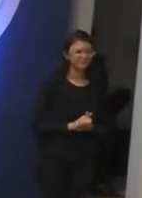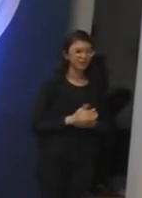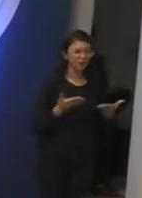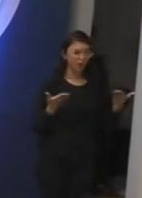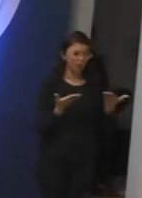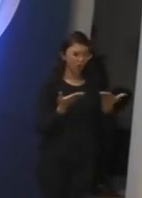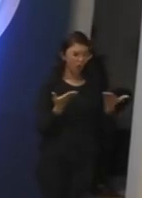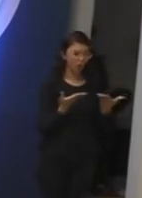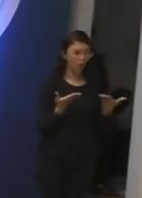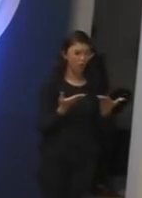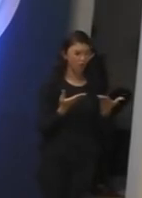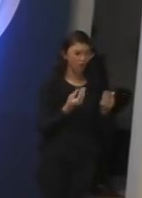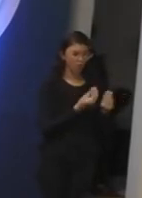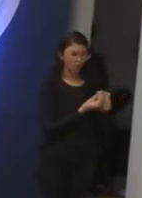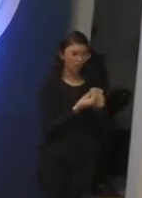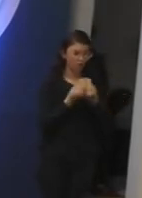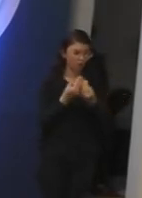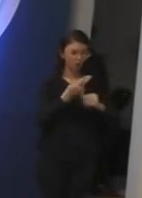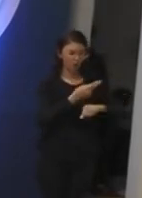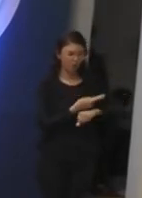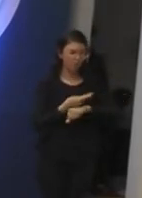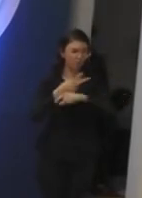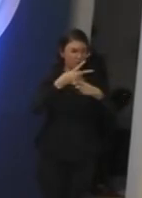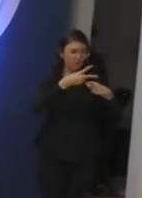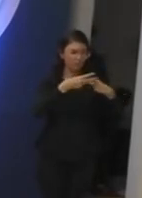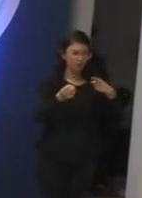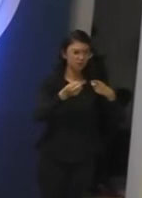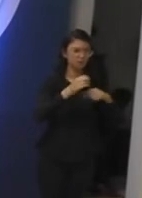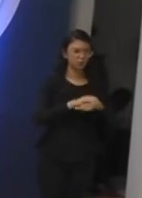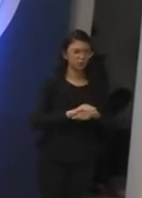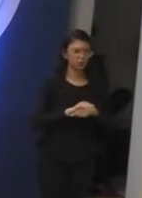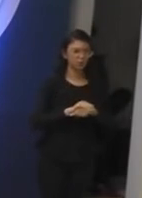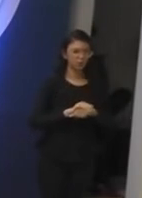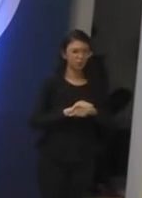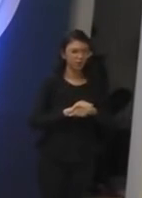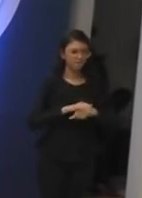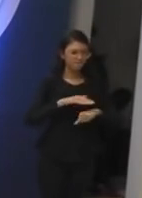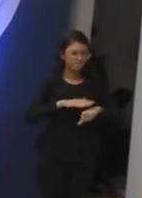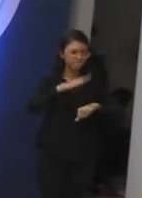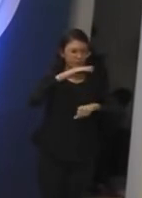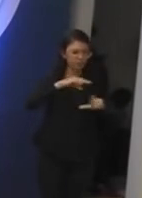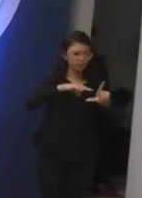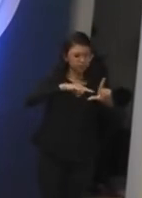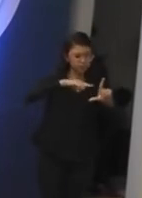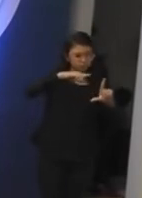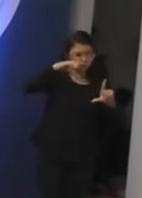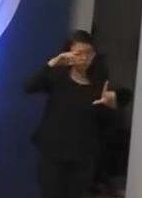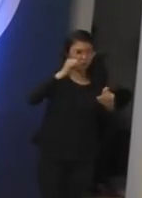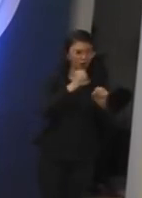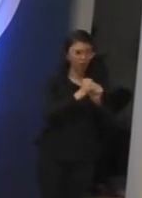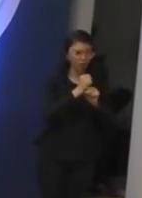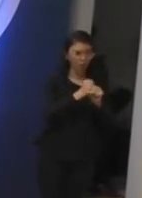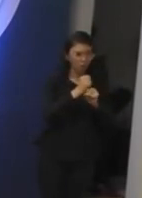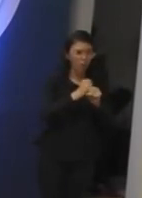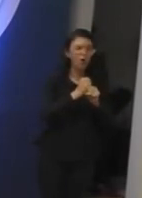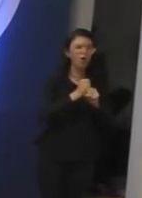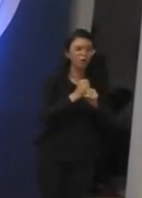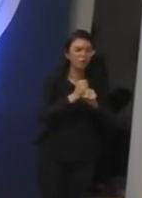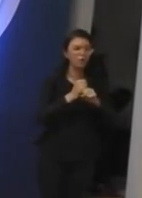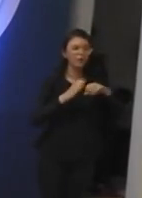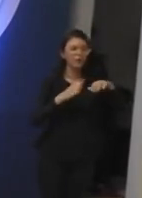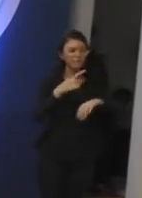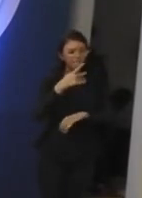será realizada a entrega para a vencedora do prêmio na categoria Maior Crescimento Anual, Permissionárias. Todas